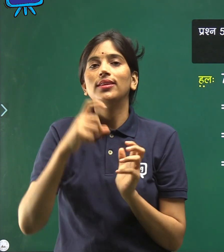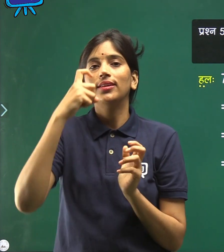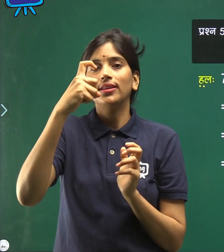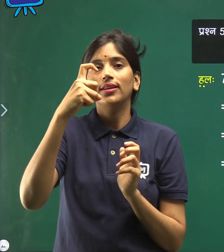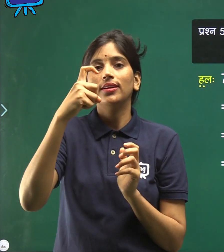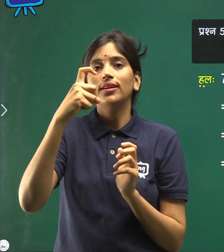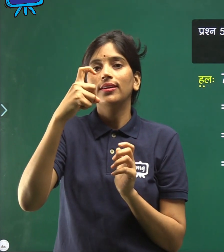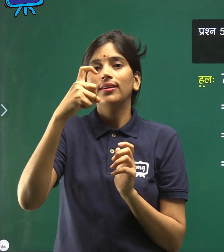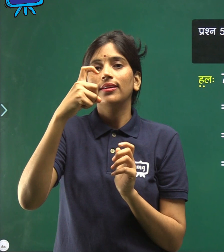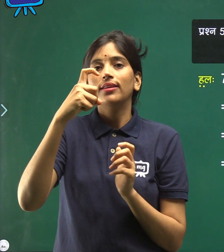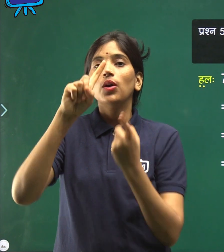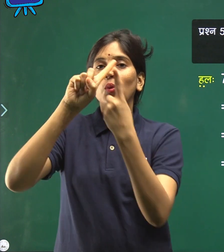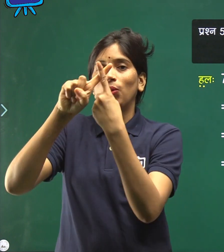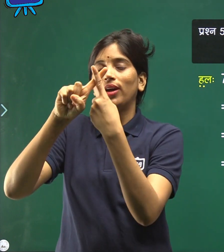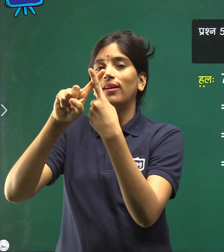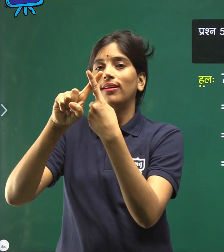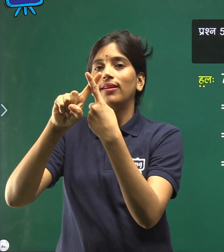7 गुणा,